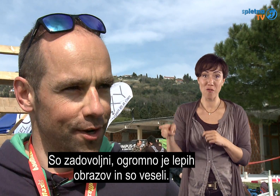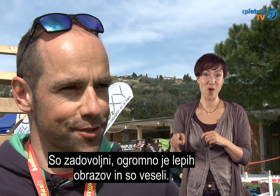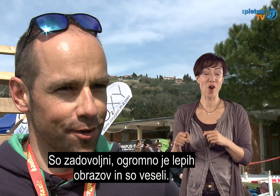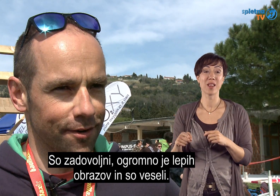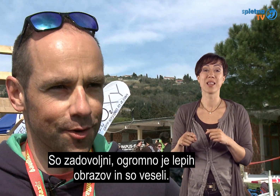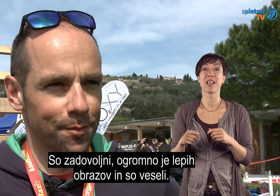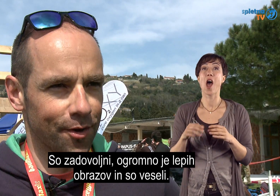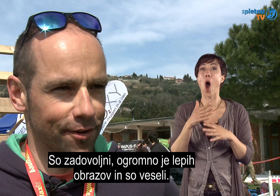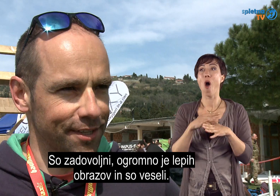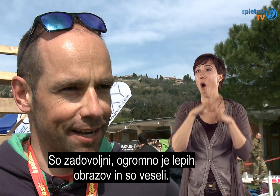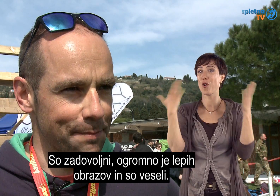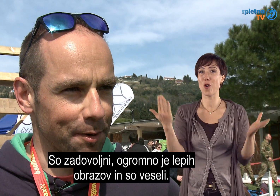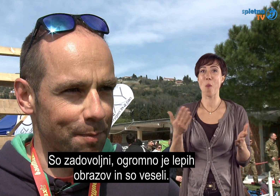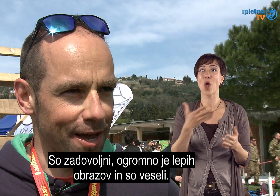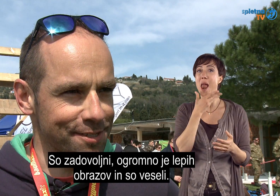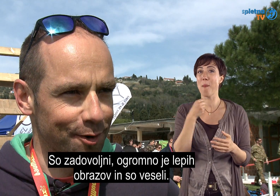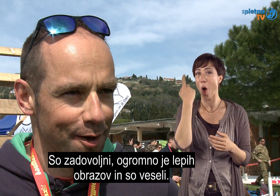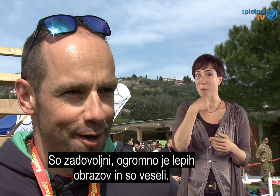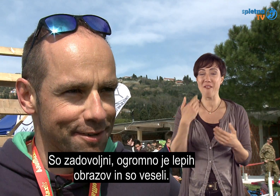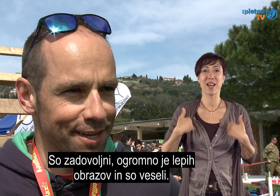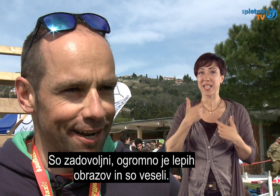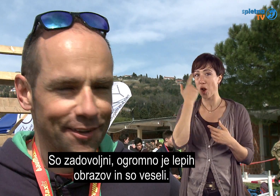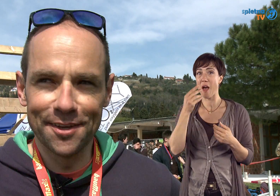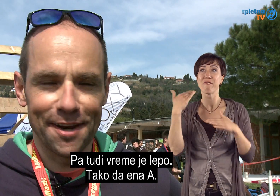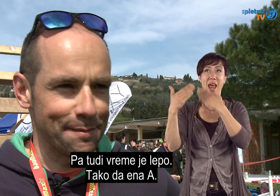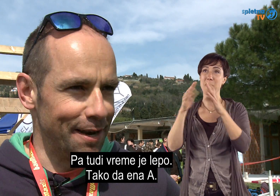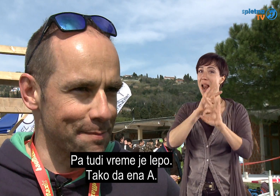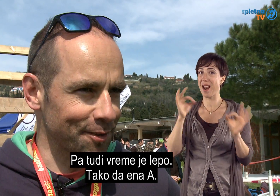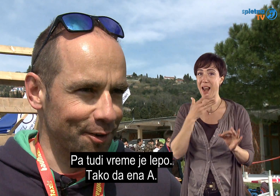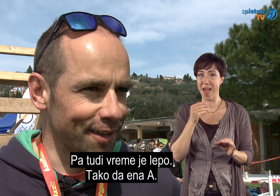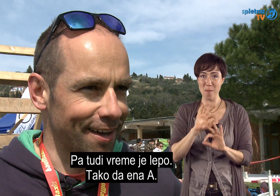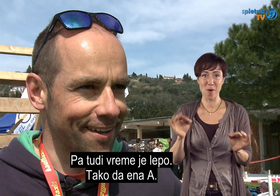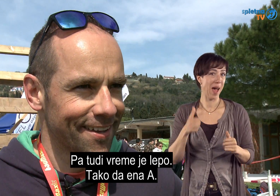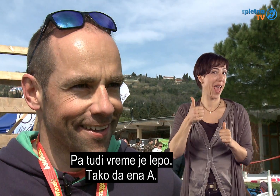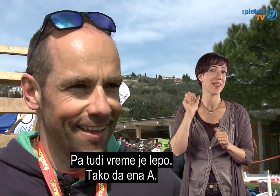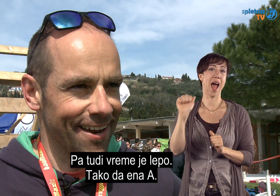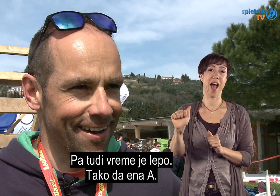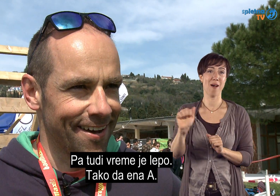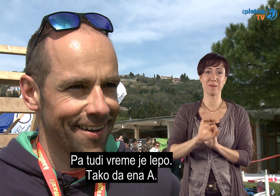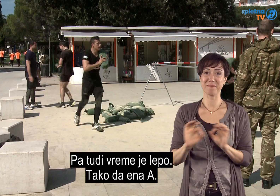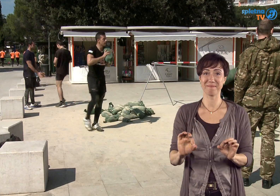so, ogromno teh lepih obrazov, veseli ljudi, vreme je lepo, tako da 1A.